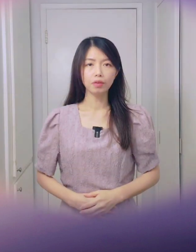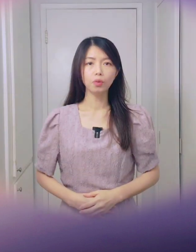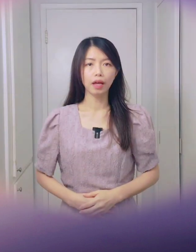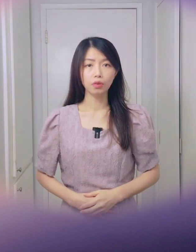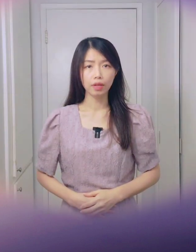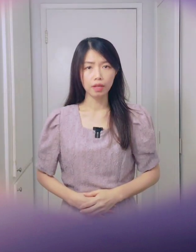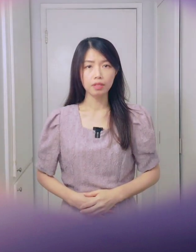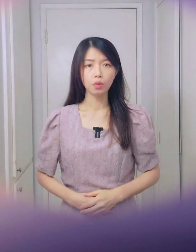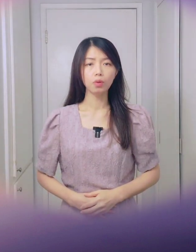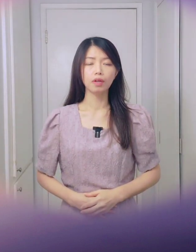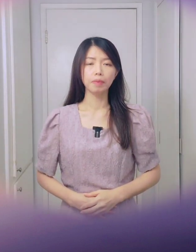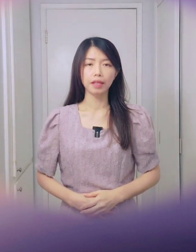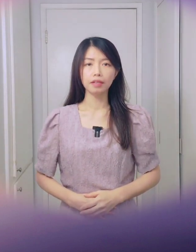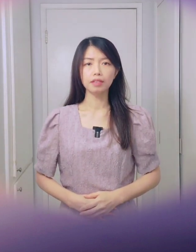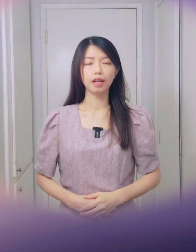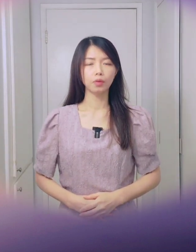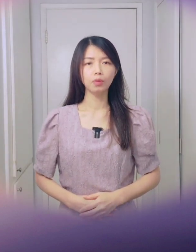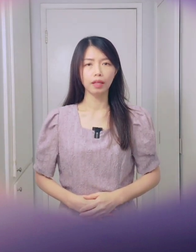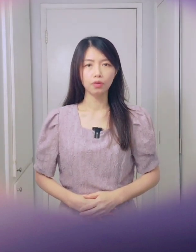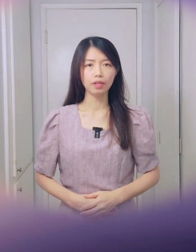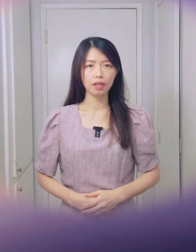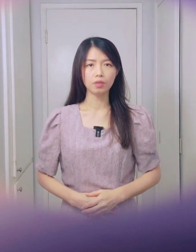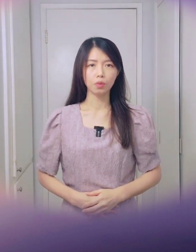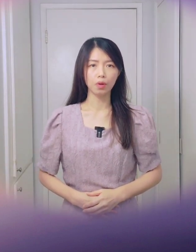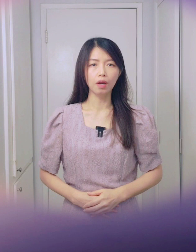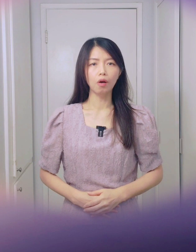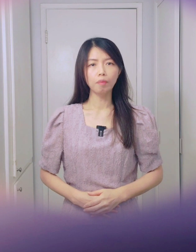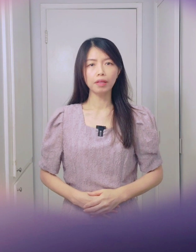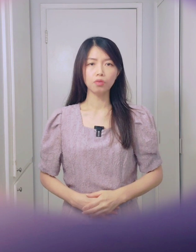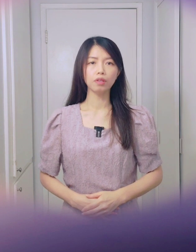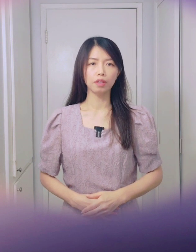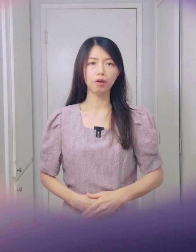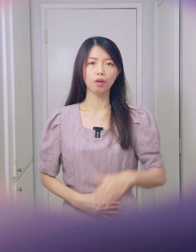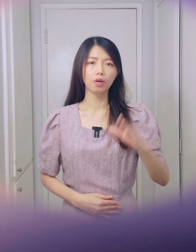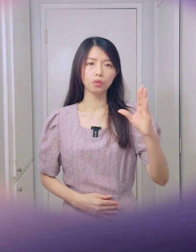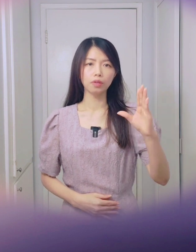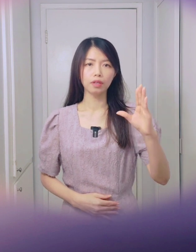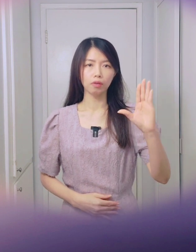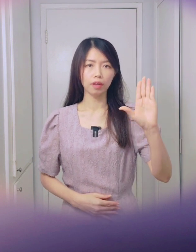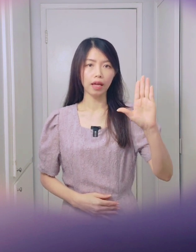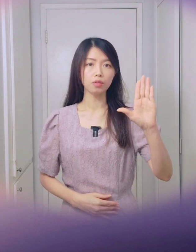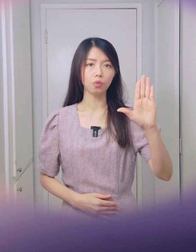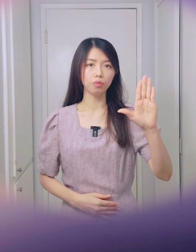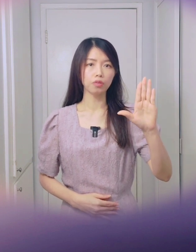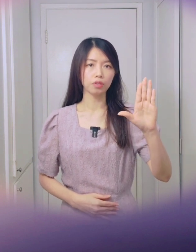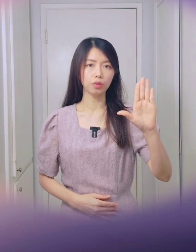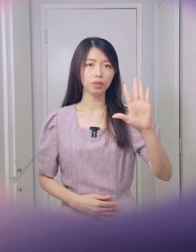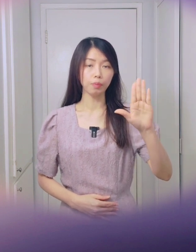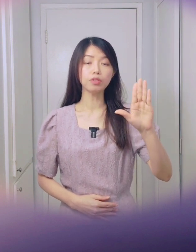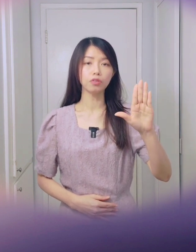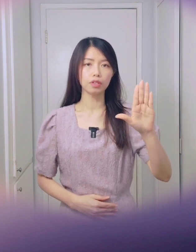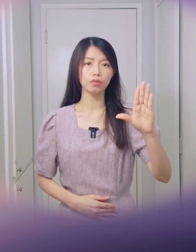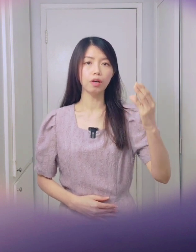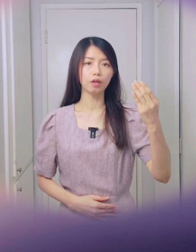험한 산도 나는 괜찮소. 바다 끝이라도 나는 괜찮소. 험하다 수어는요. 손을 이렇게 다른 손을 오므려 주시고